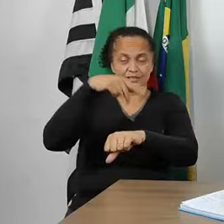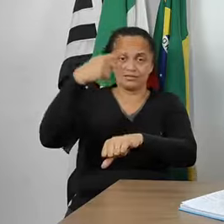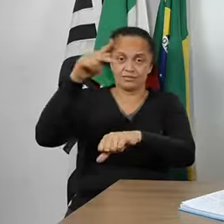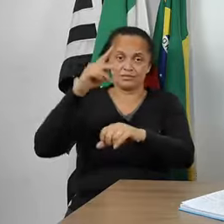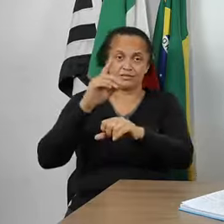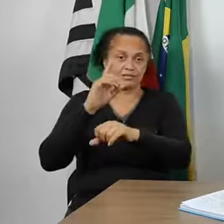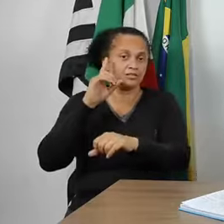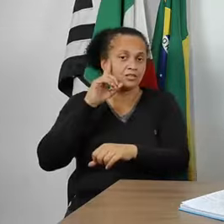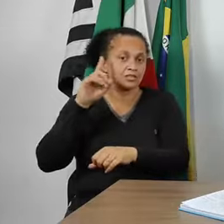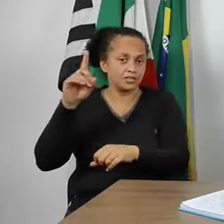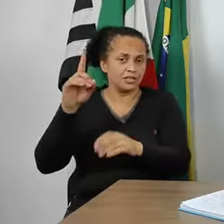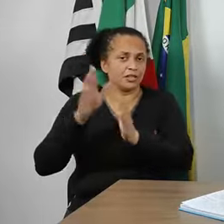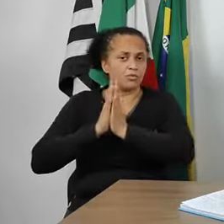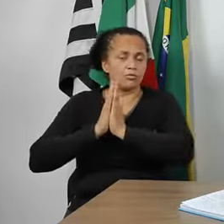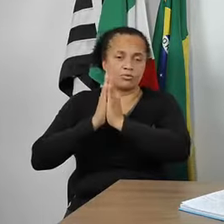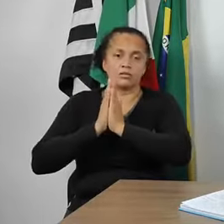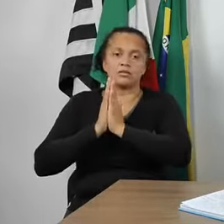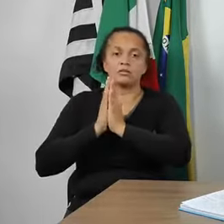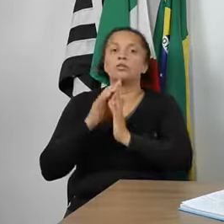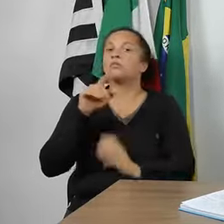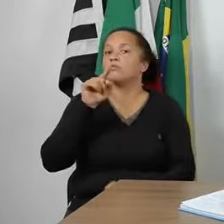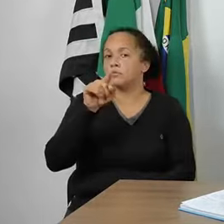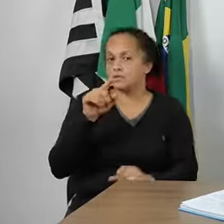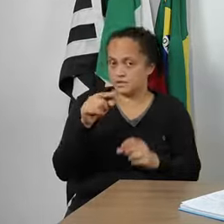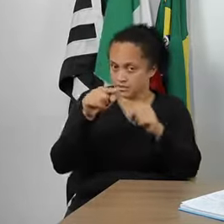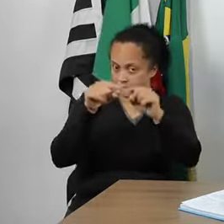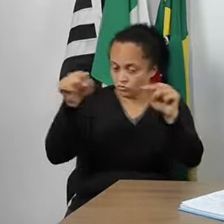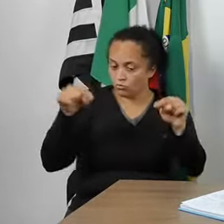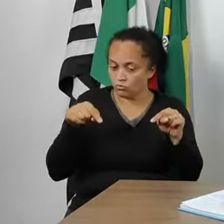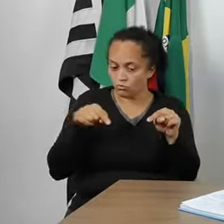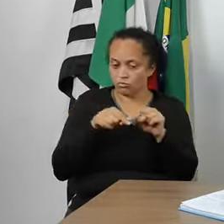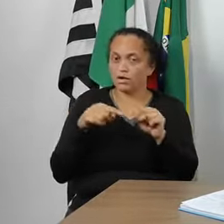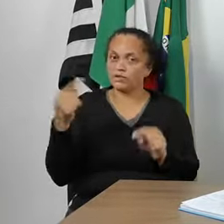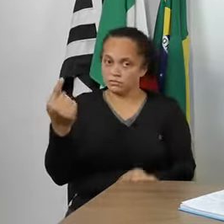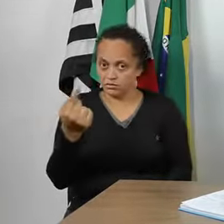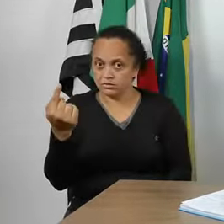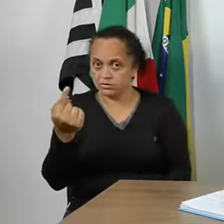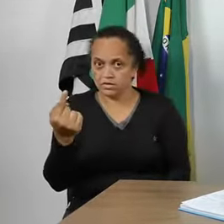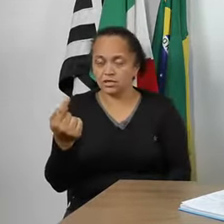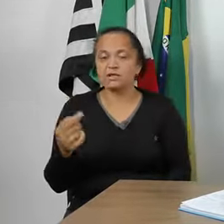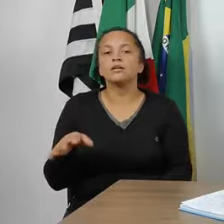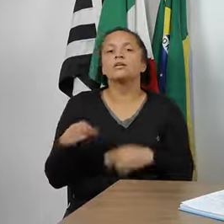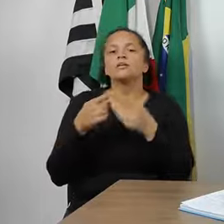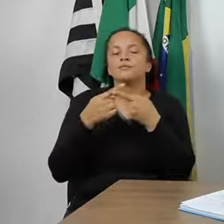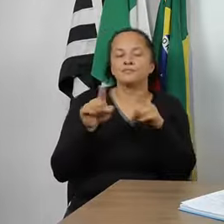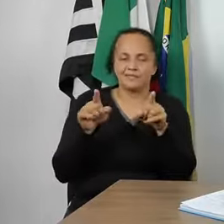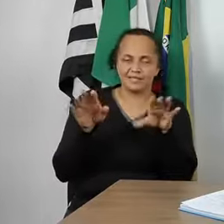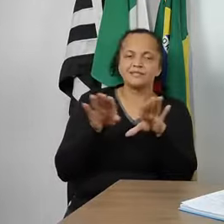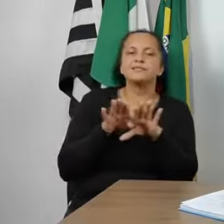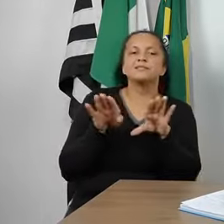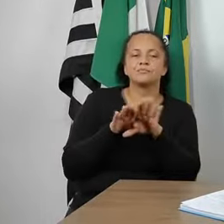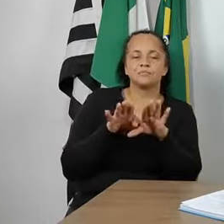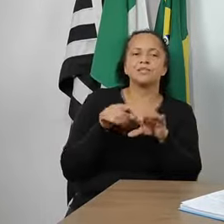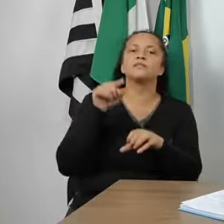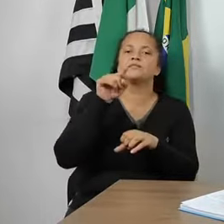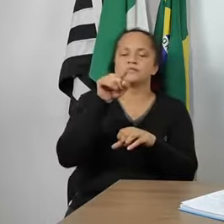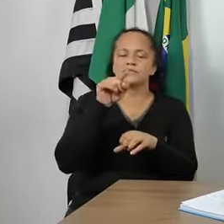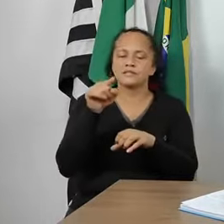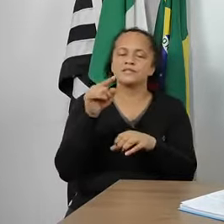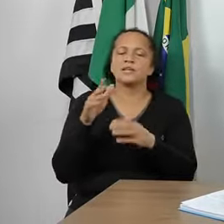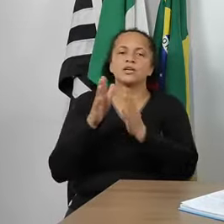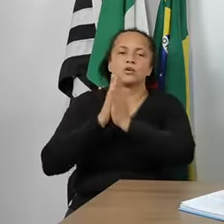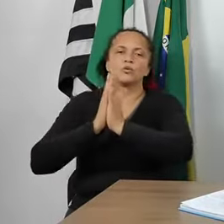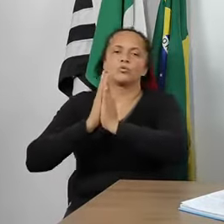o seu momento a sós com Deus, para as suas necessidades, mas também que seja um tempo e um momento para que você ore pelo outro, para que